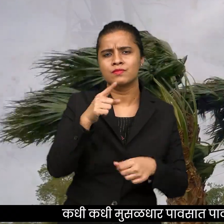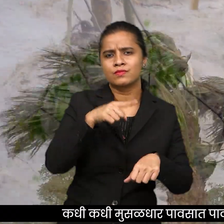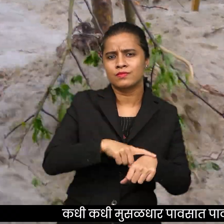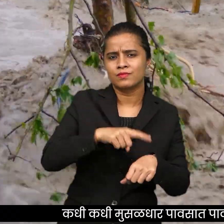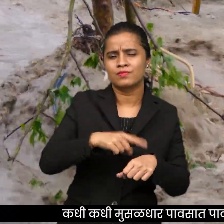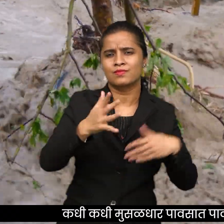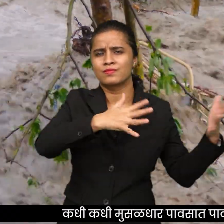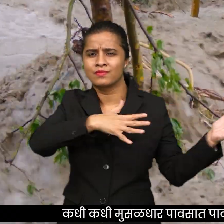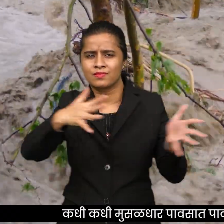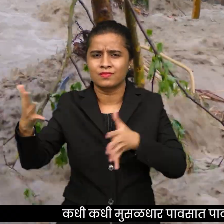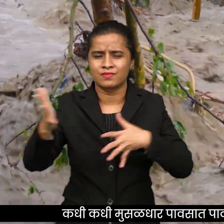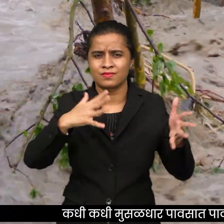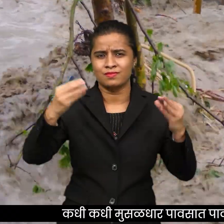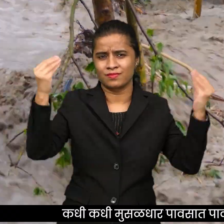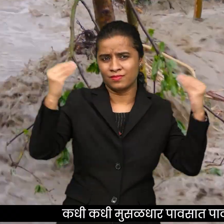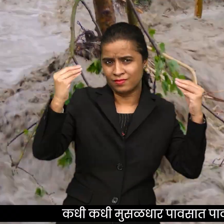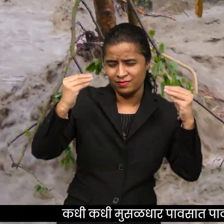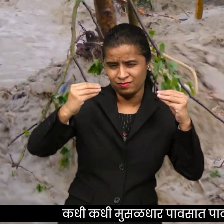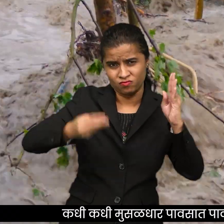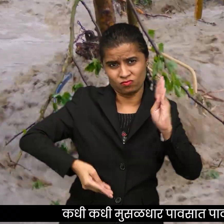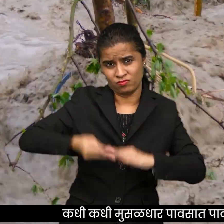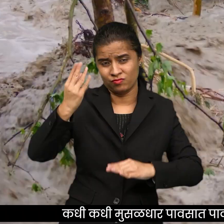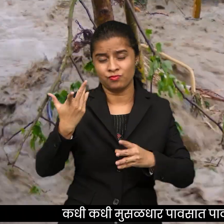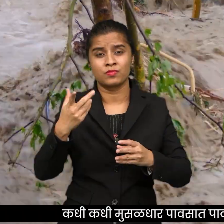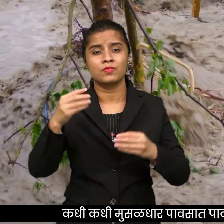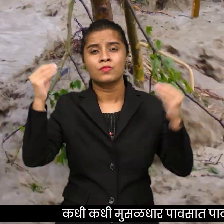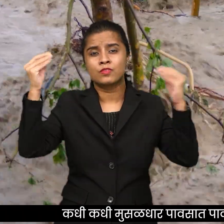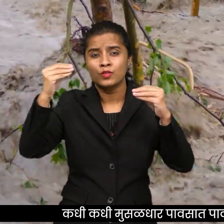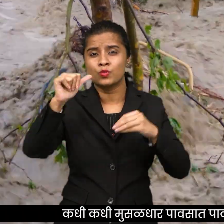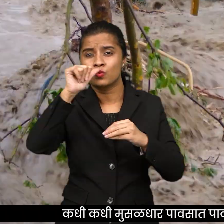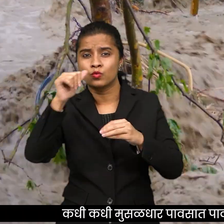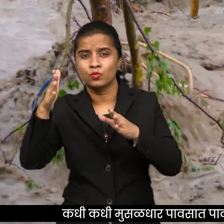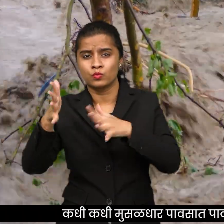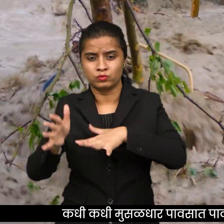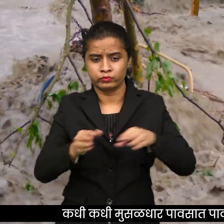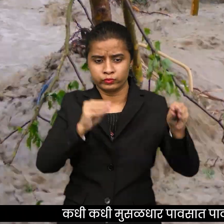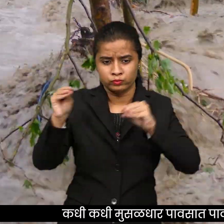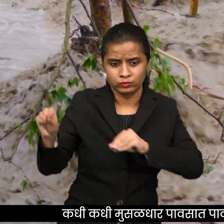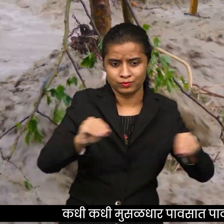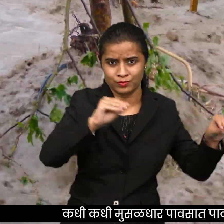कधीकधी मुसळधार पावसाचे पाणी मातीचे वरचे थर वाहून नेते.